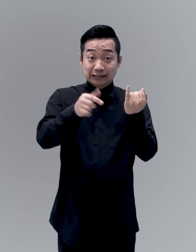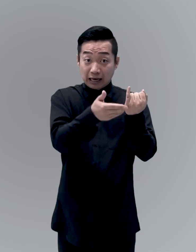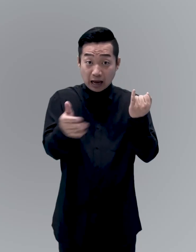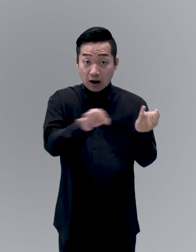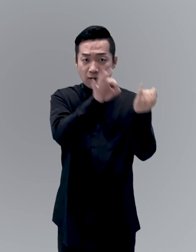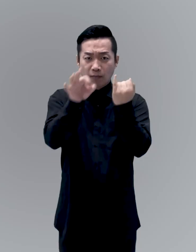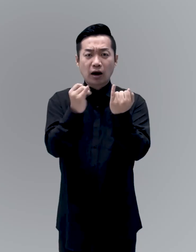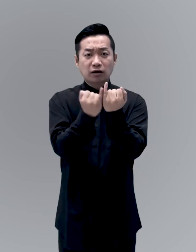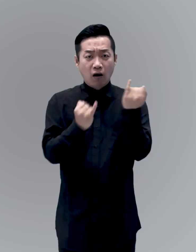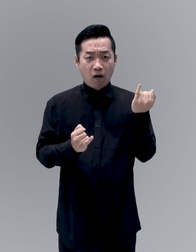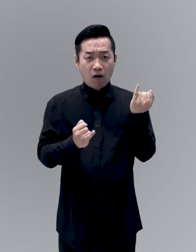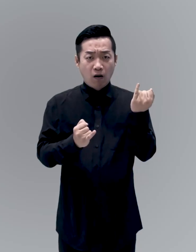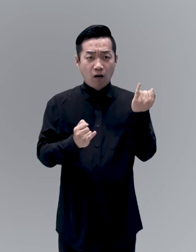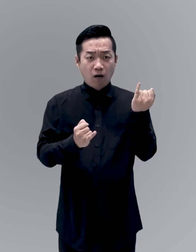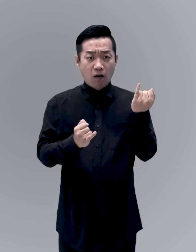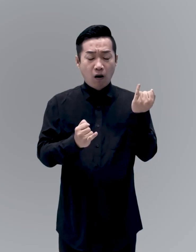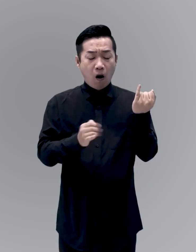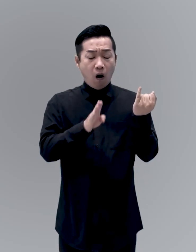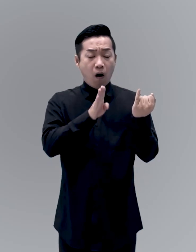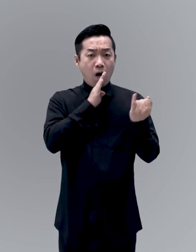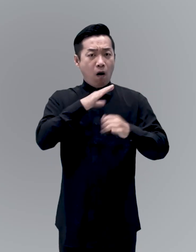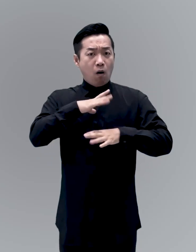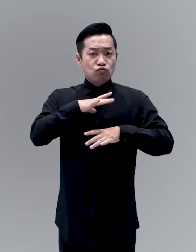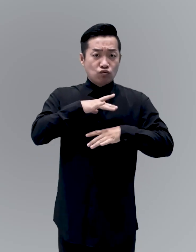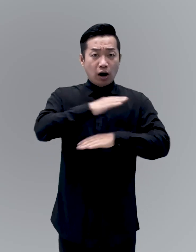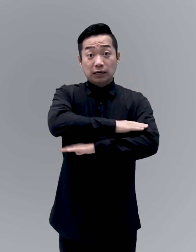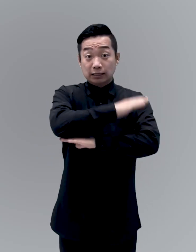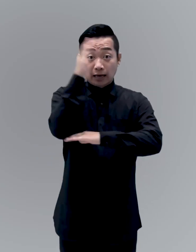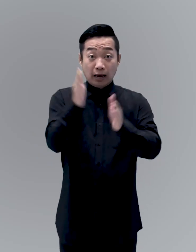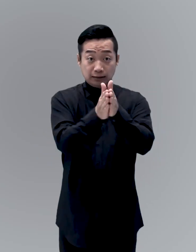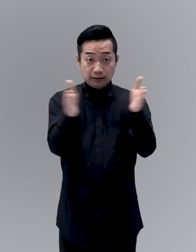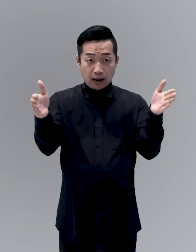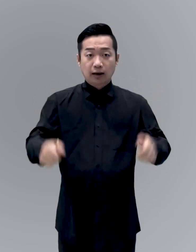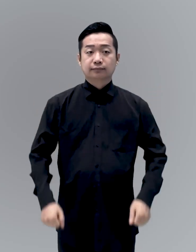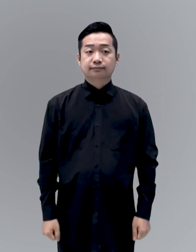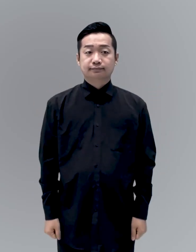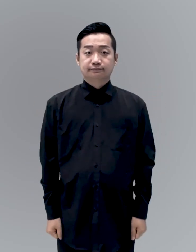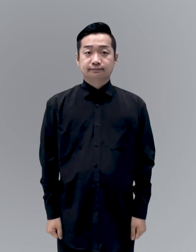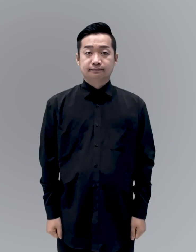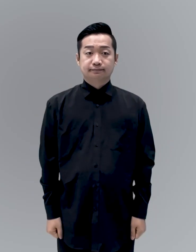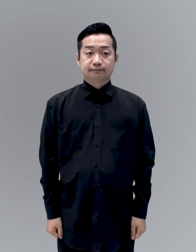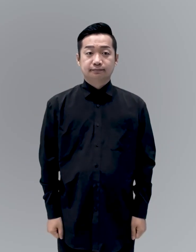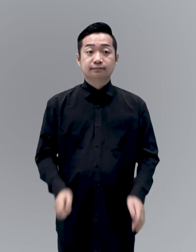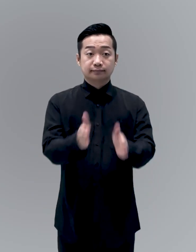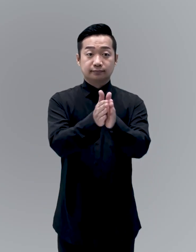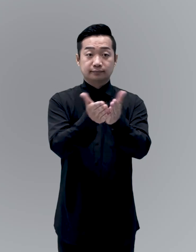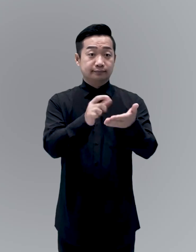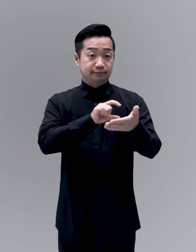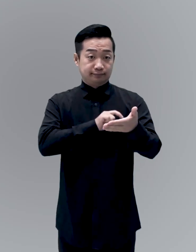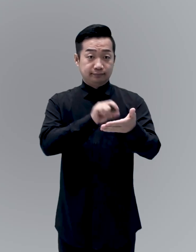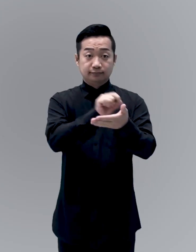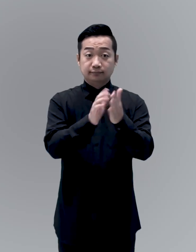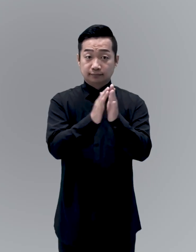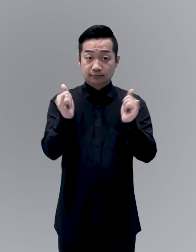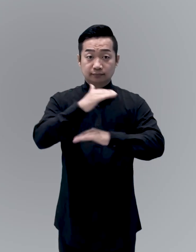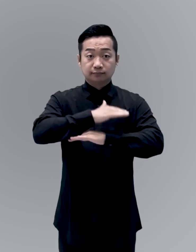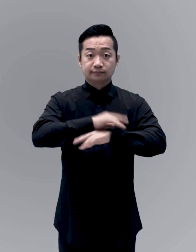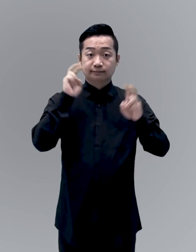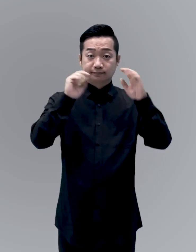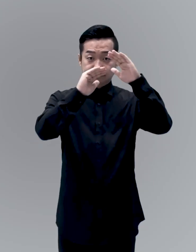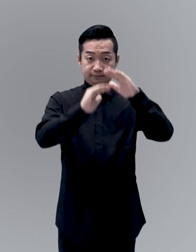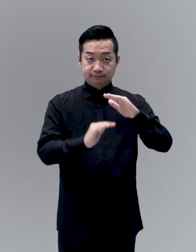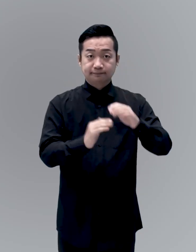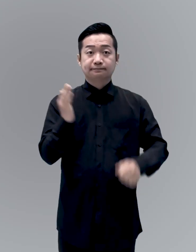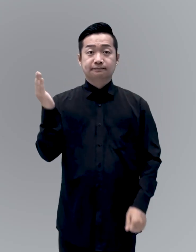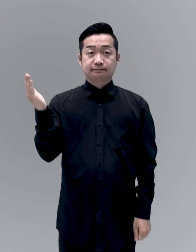센강에서 건져 올린 여인이 몰고 온 비교 불가의 아찔한 서스펜스가 시작된다. 도서명 센강의 이름 모를